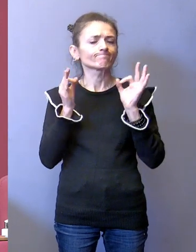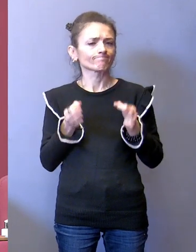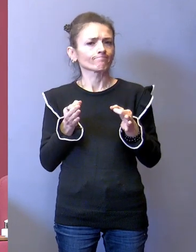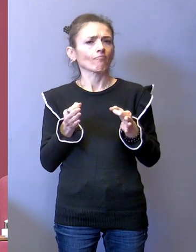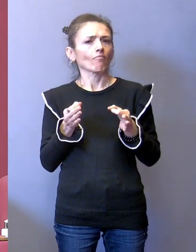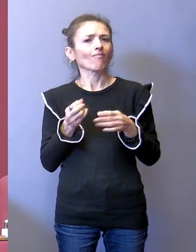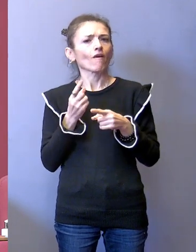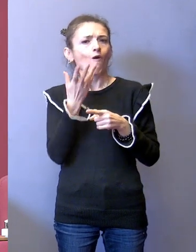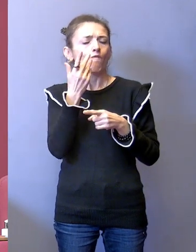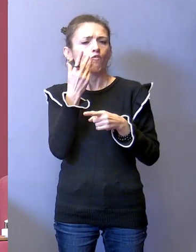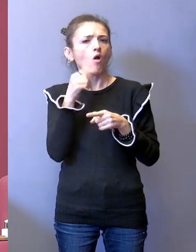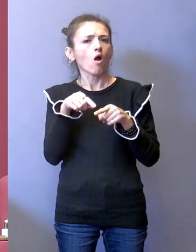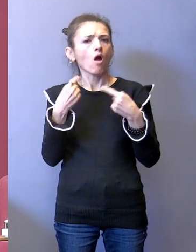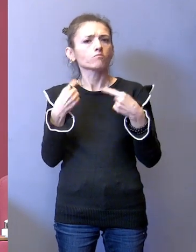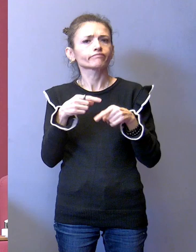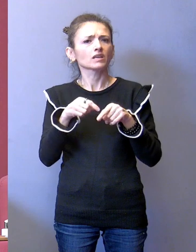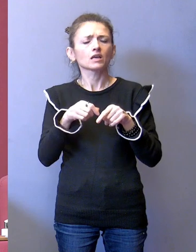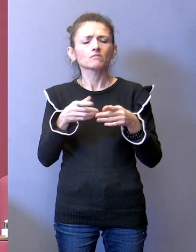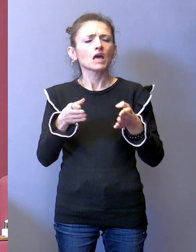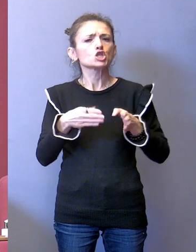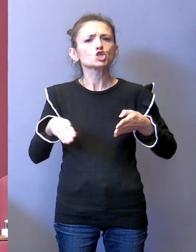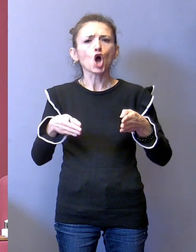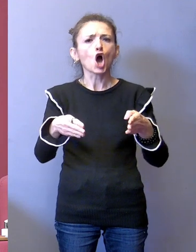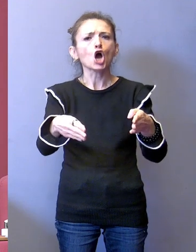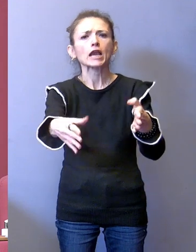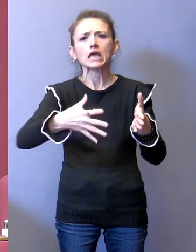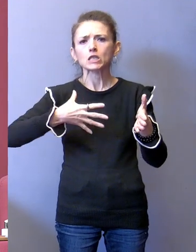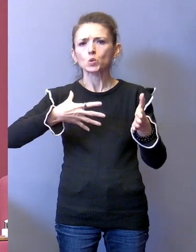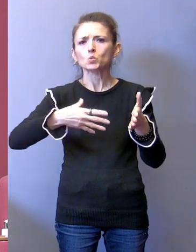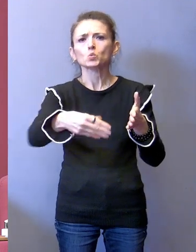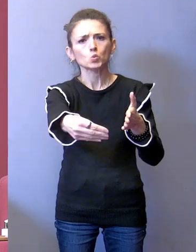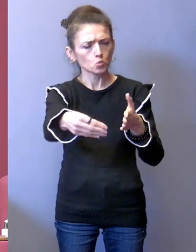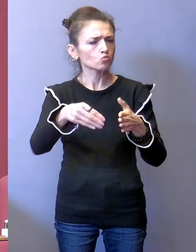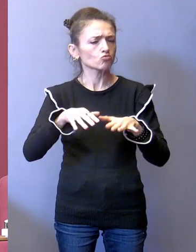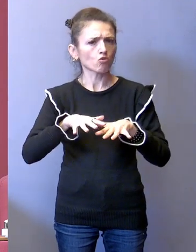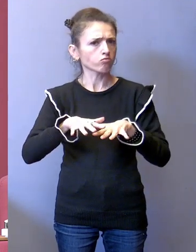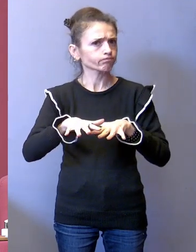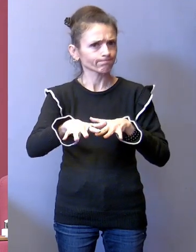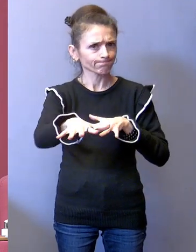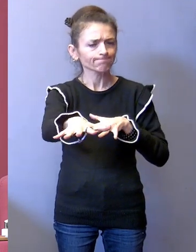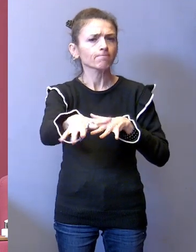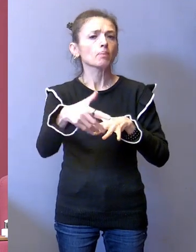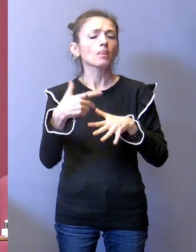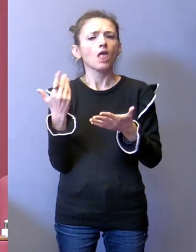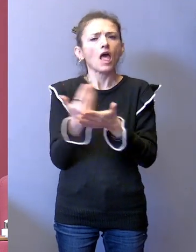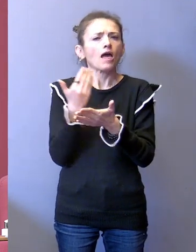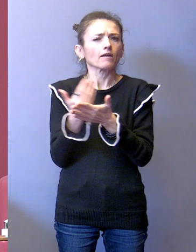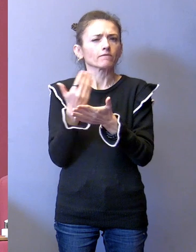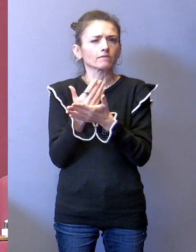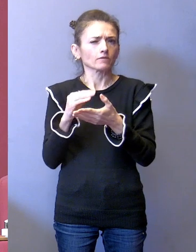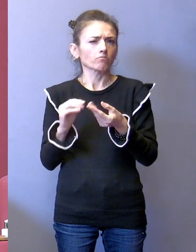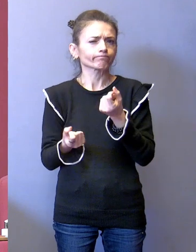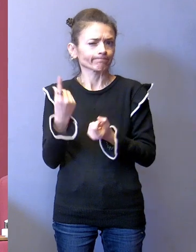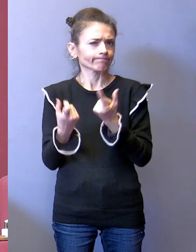stiamo cercando di estenderla in tutto l'asta del Torrente a prescindere da che siano i frontisti onde evitare che possano esserci dei problemi non